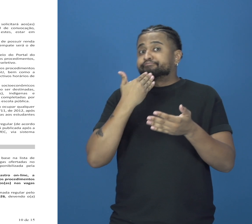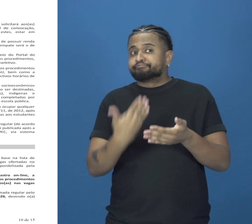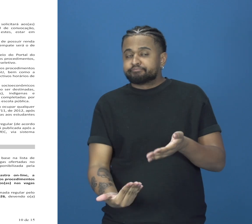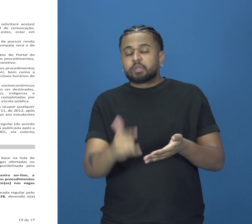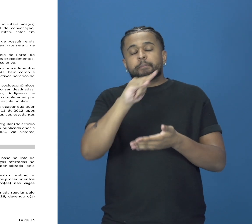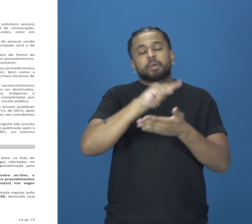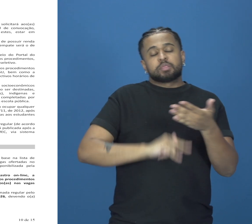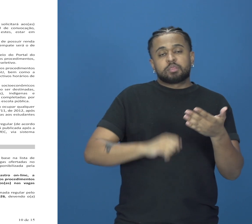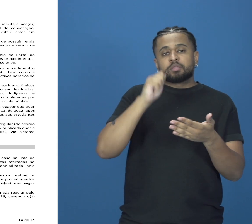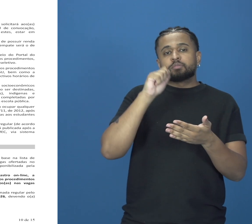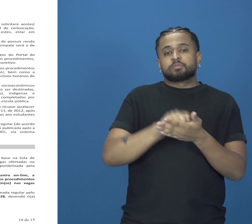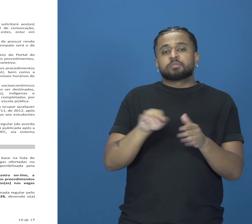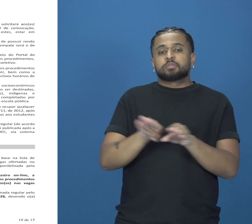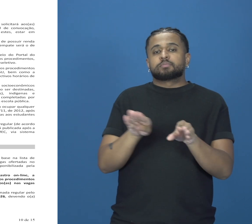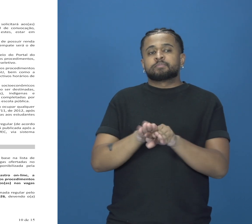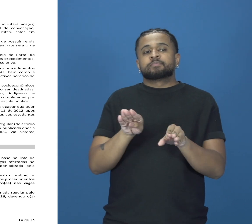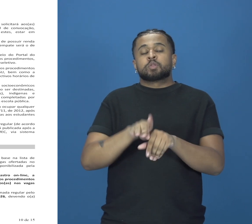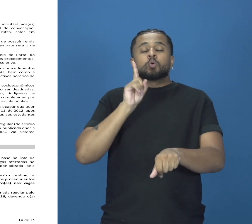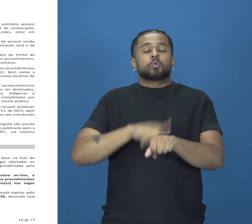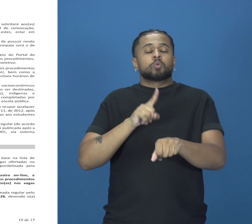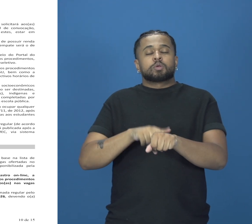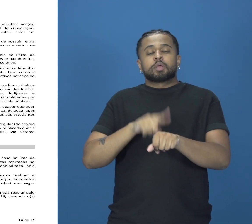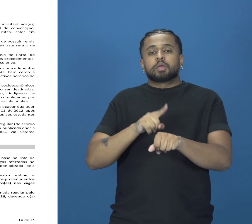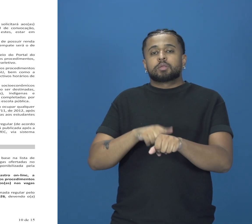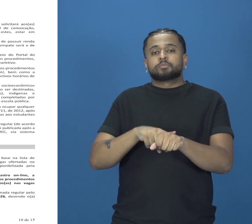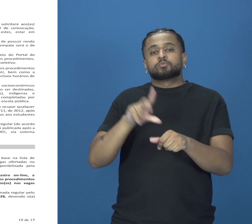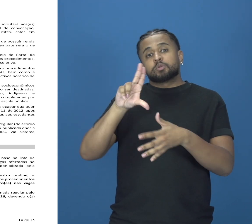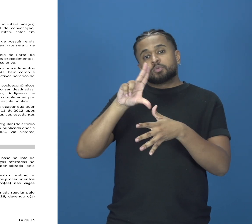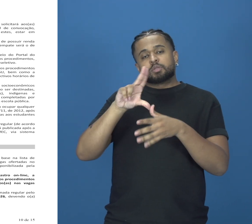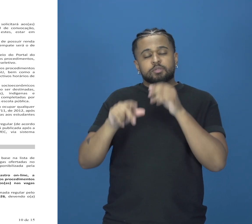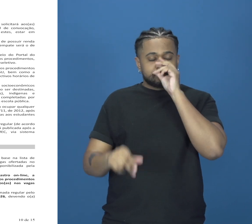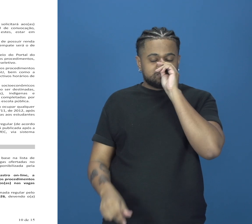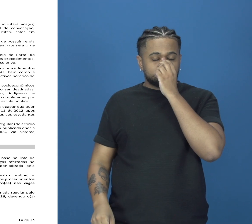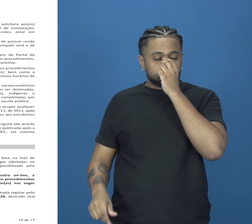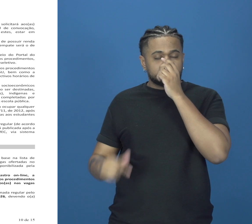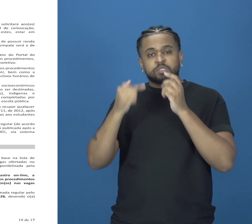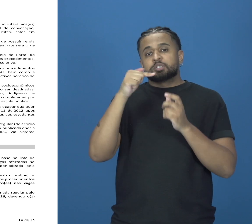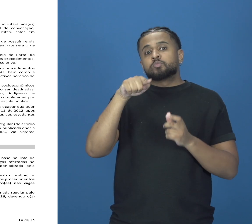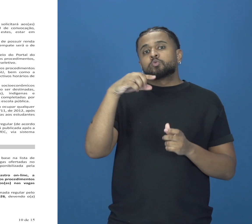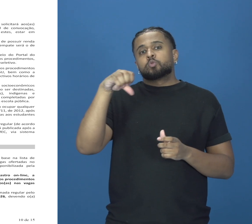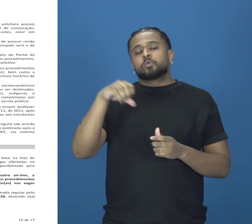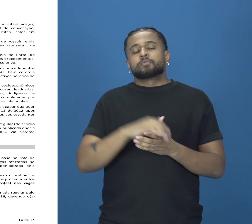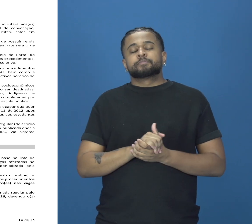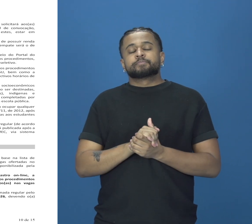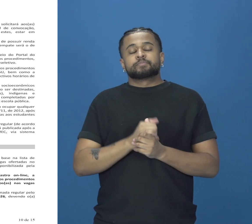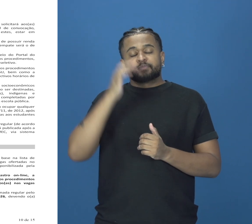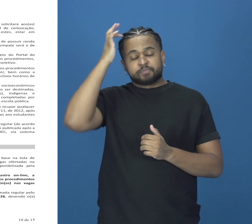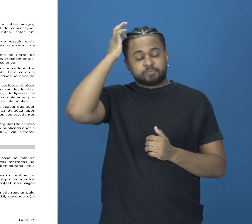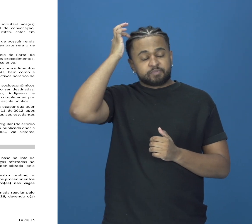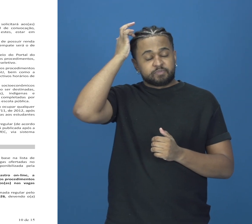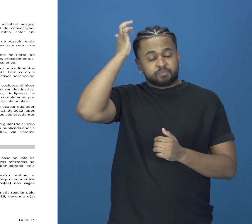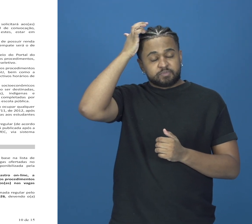para a matrícula e dos respectivos horários de atendimento da UNILA. 7.9. No caso de